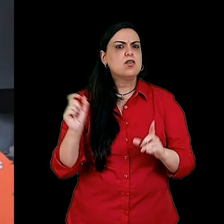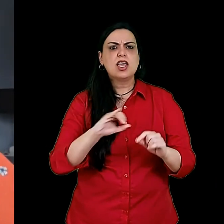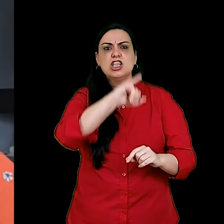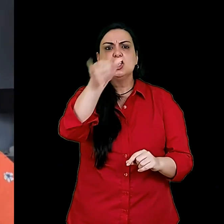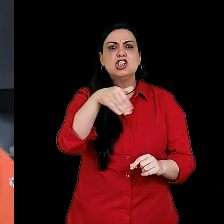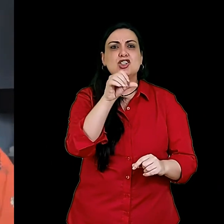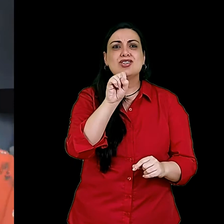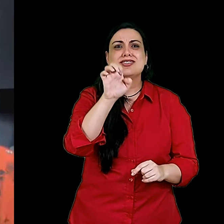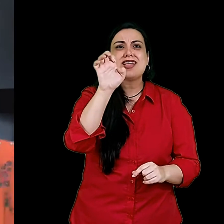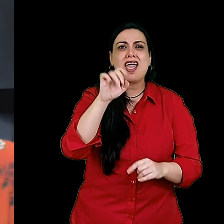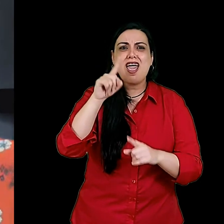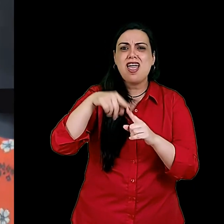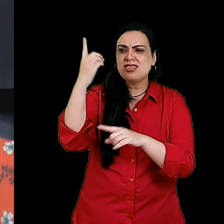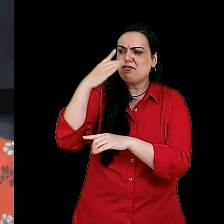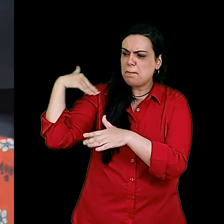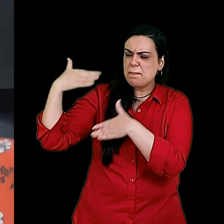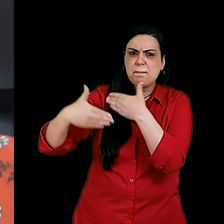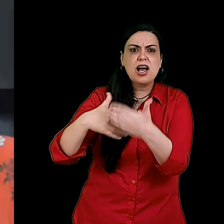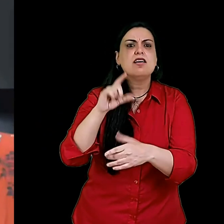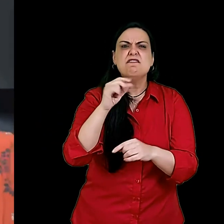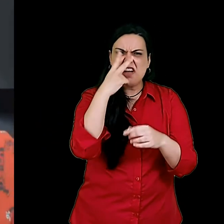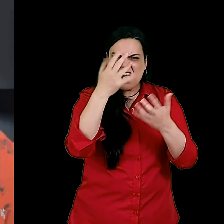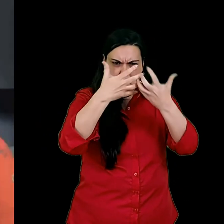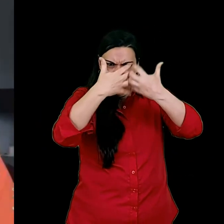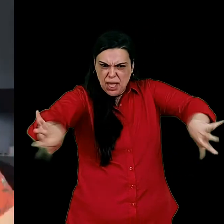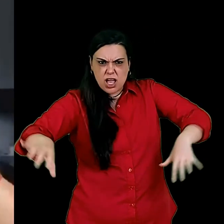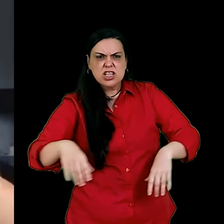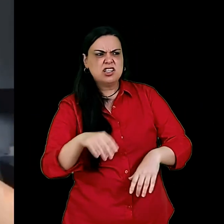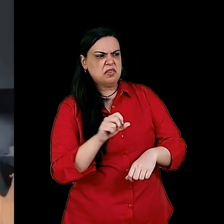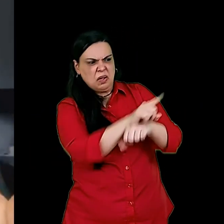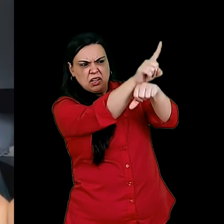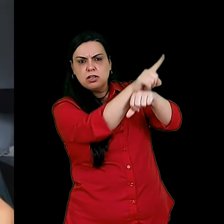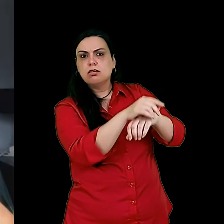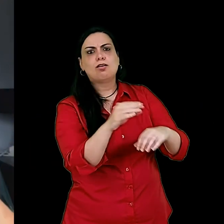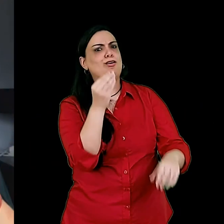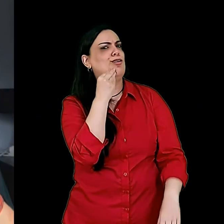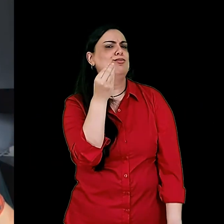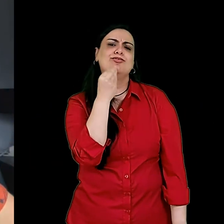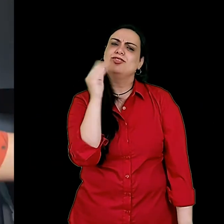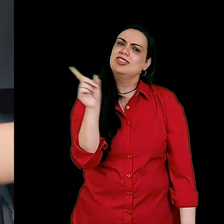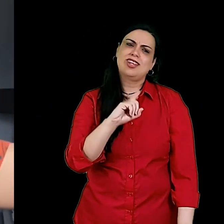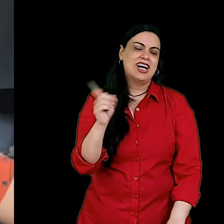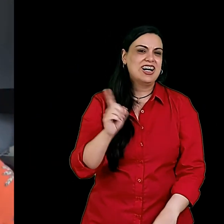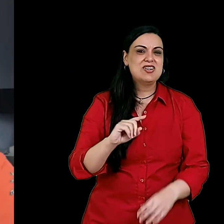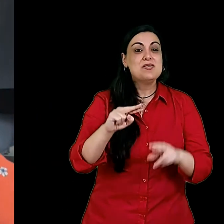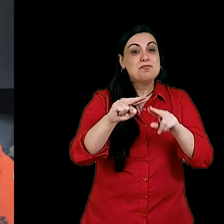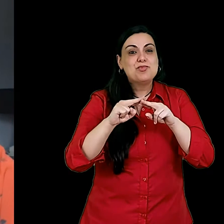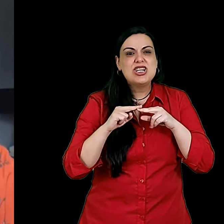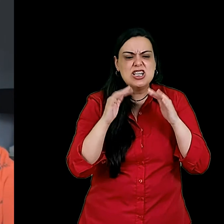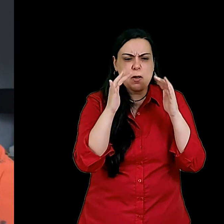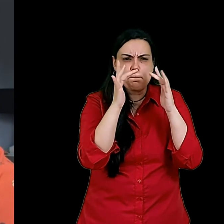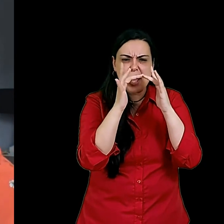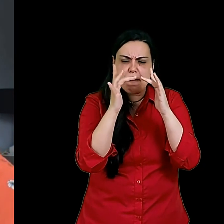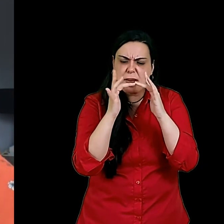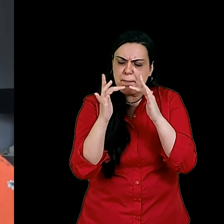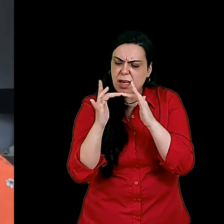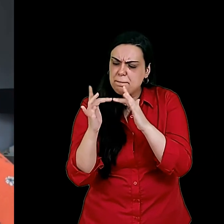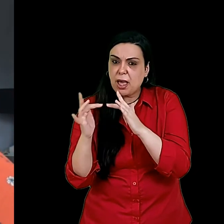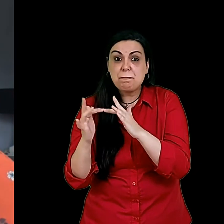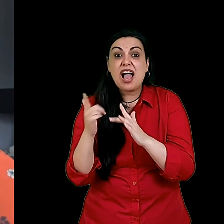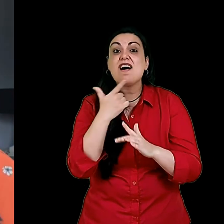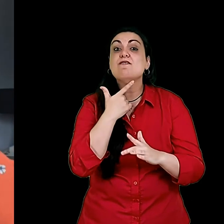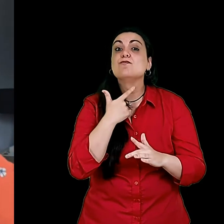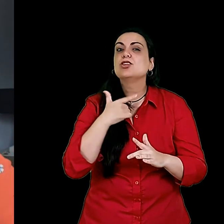por Maria e vai jogar José e a sua casa, que é a casa de Davi, que respalda Maria, para escanteio? Claro que